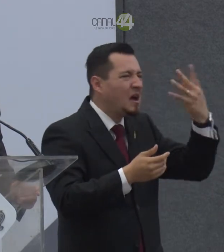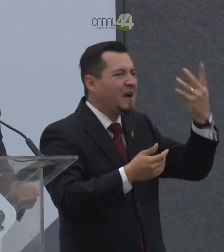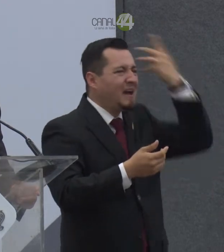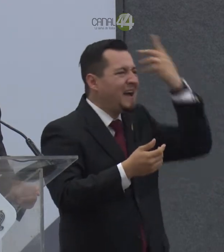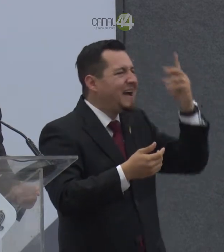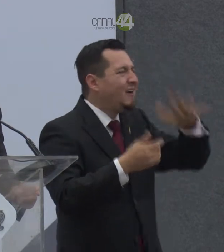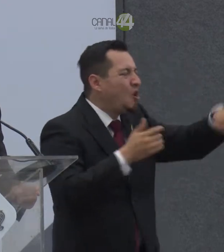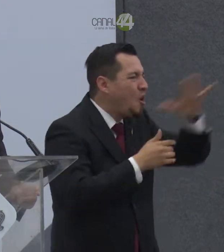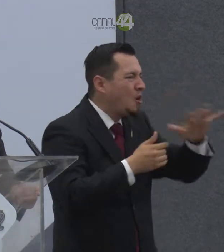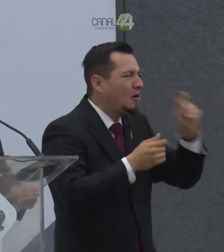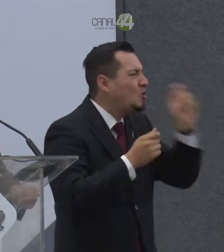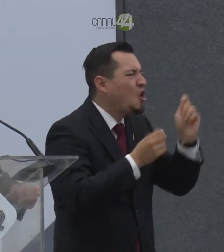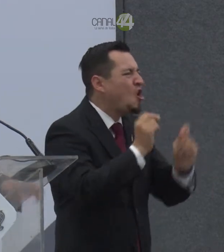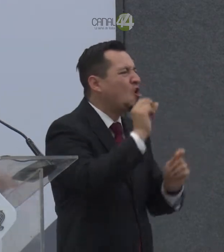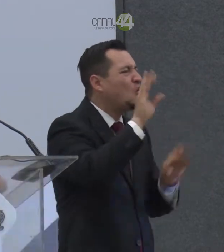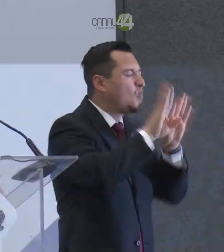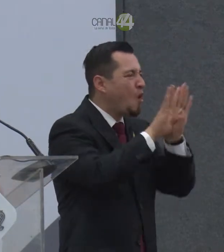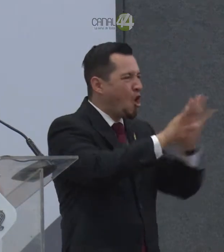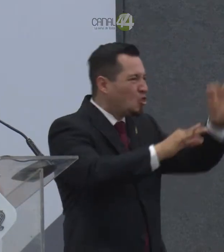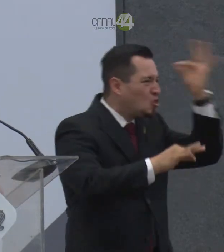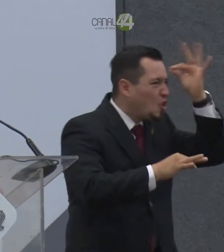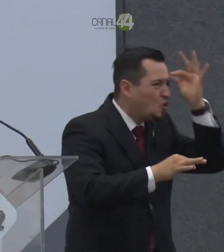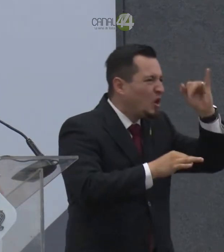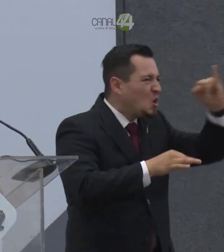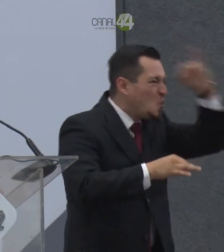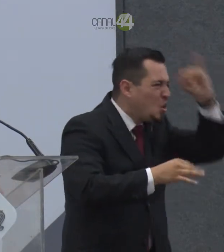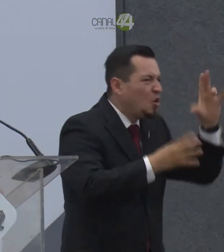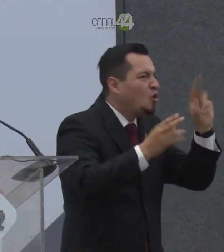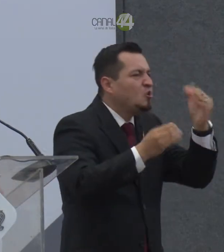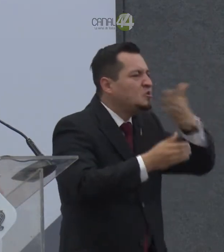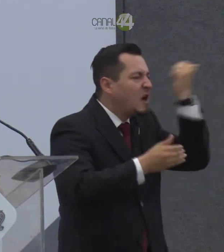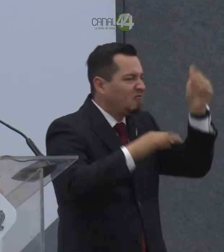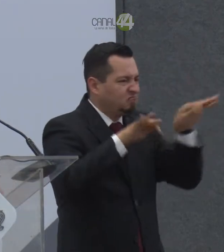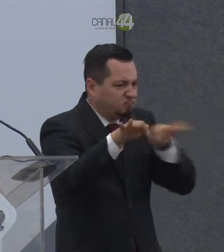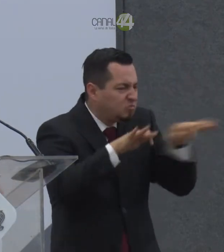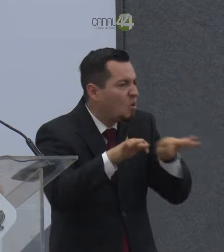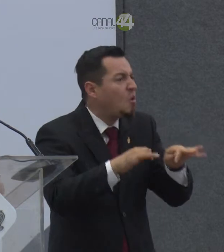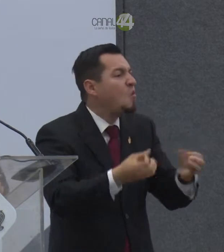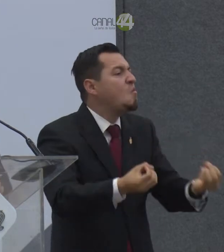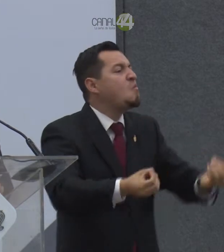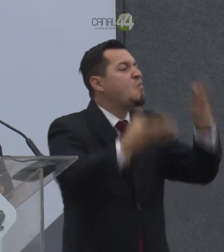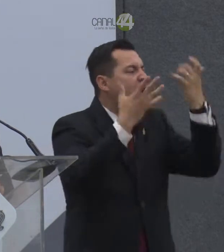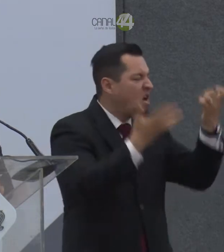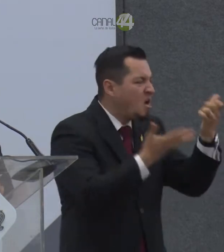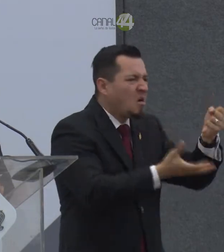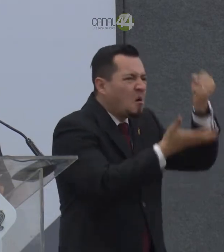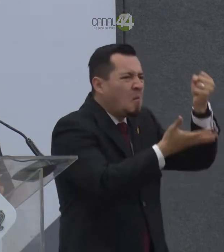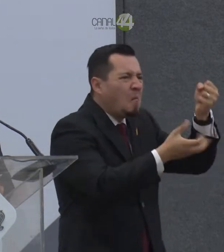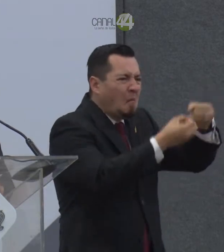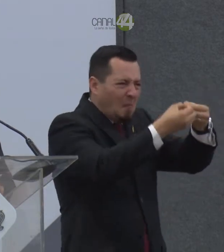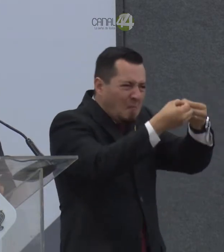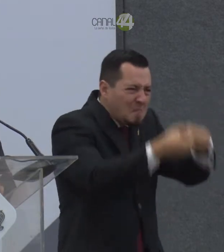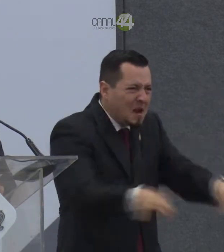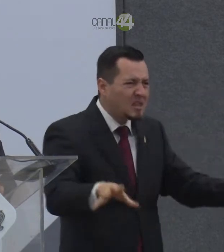gobernaban este estado, y los inútiles que manejaban la Secretaría de Educación, cuánto dinero perdieron,